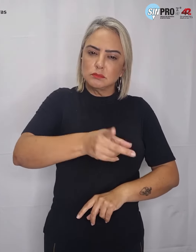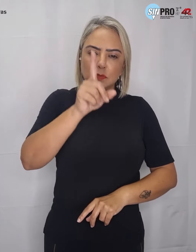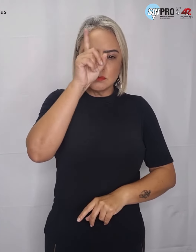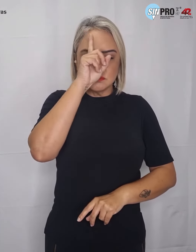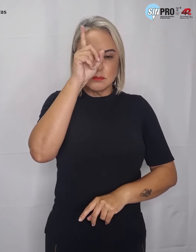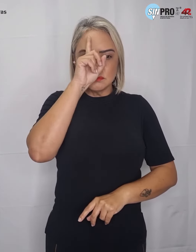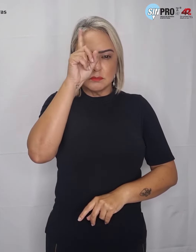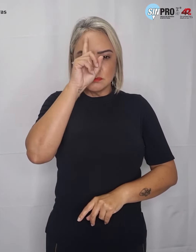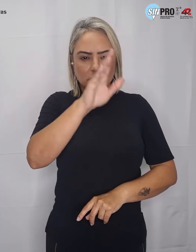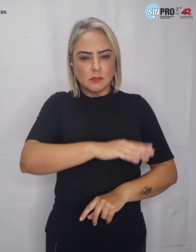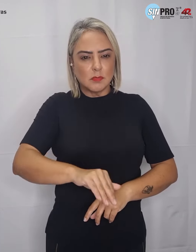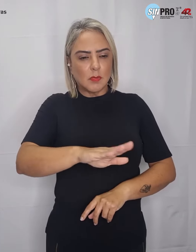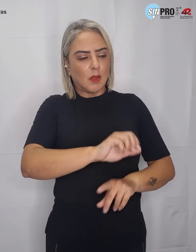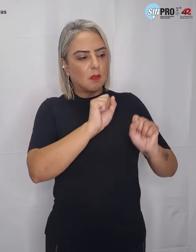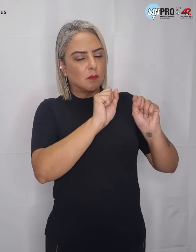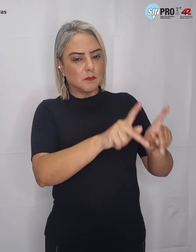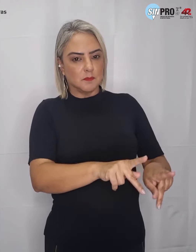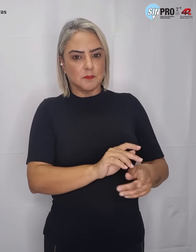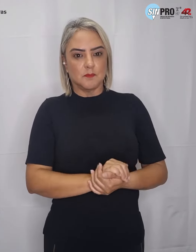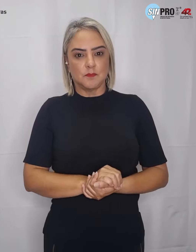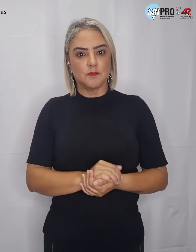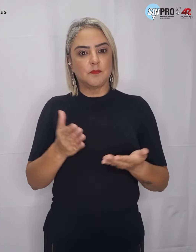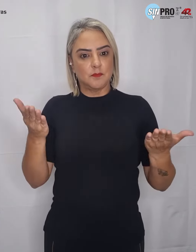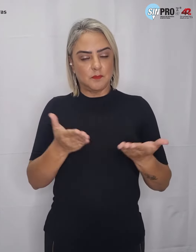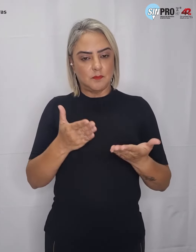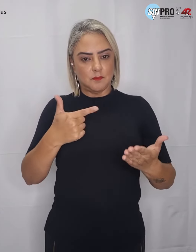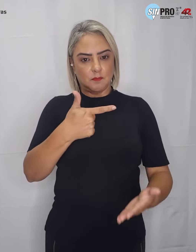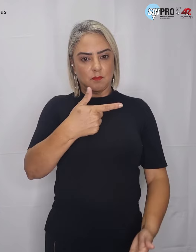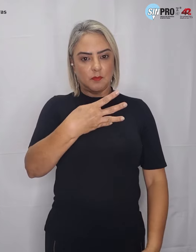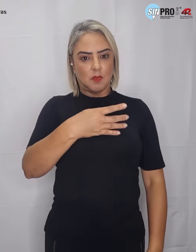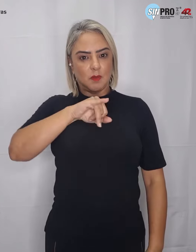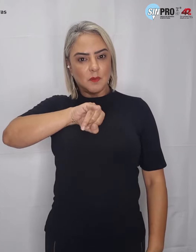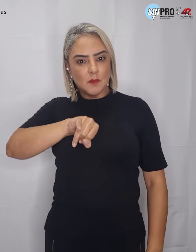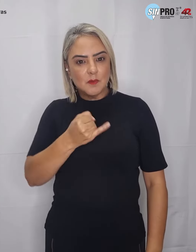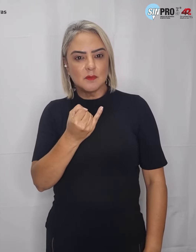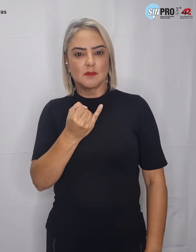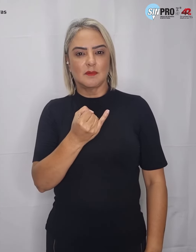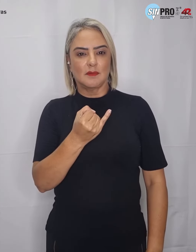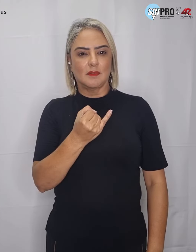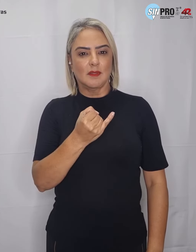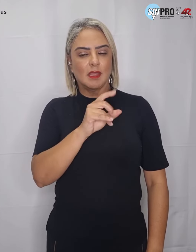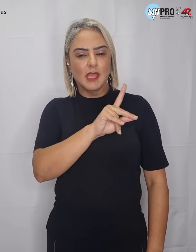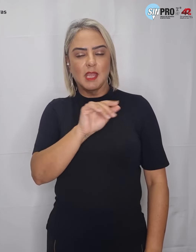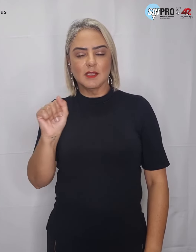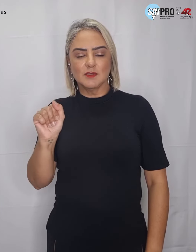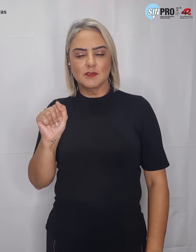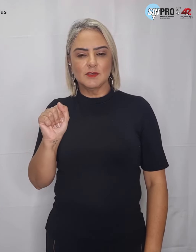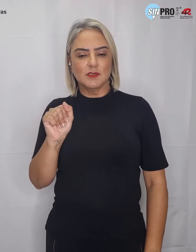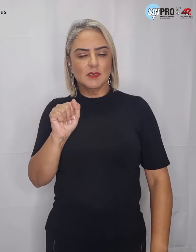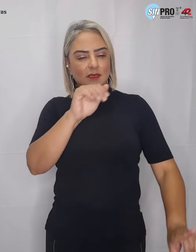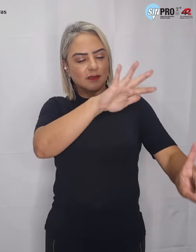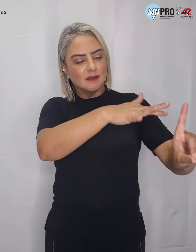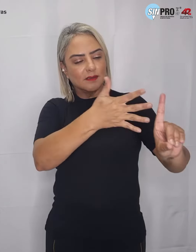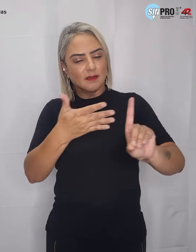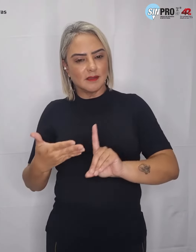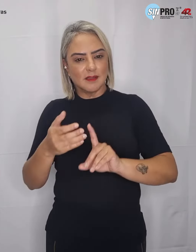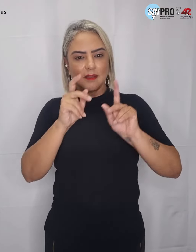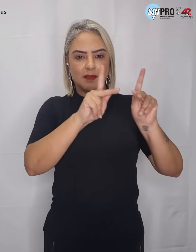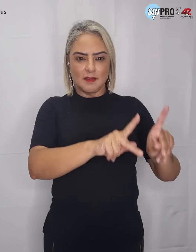diária desse segmento. Hoje, dia 24 de janeiro, dia dedicado aos aposentados e às